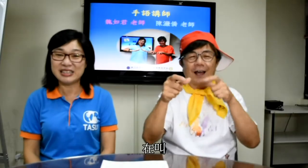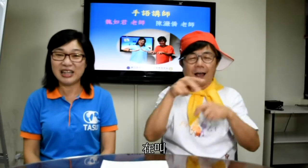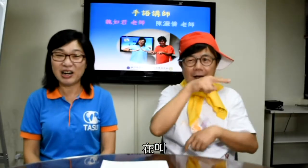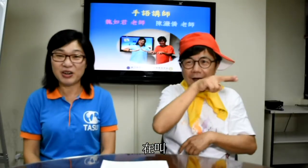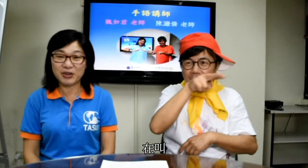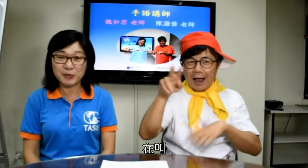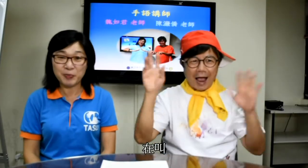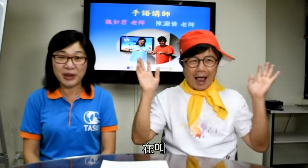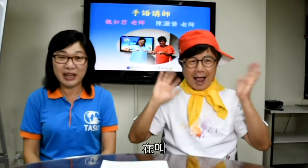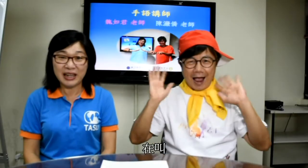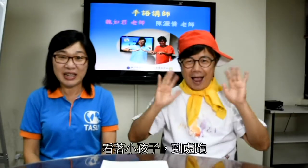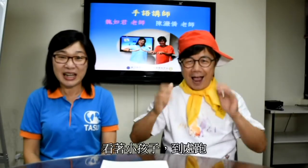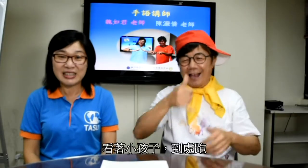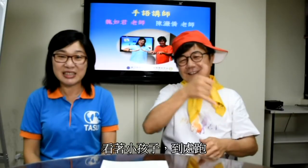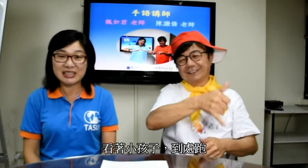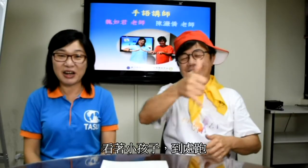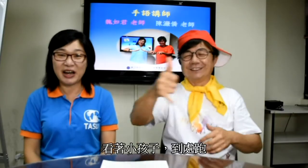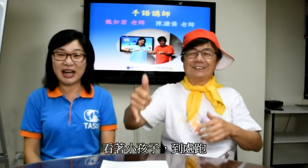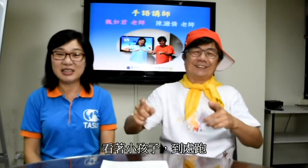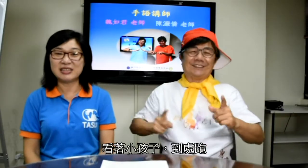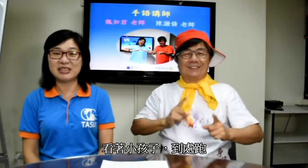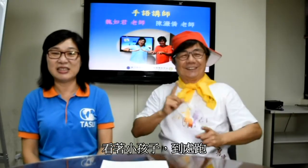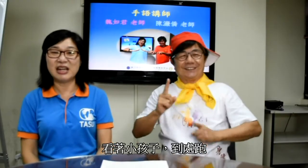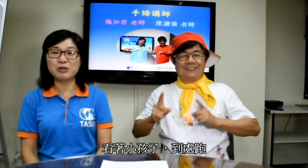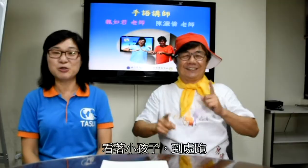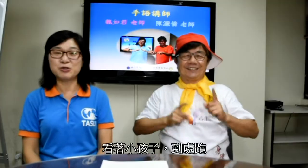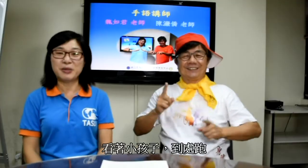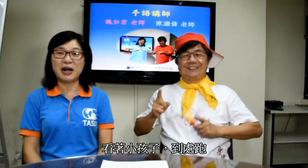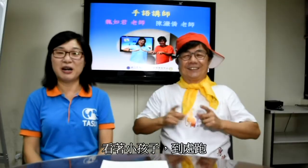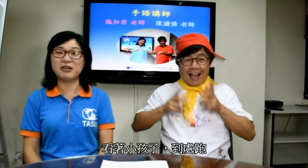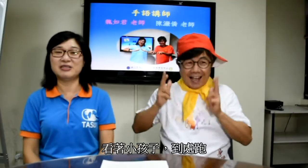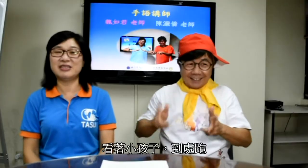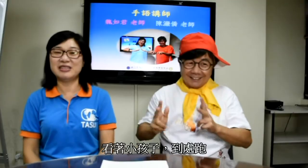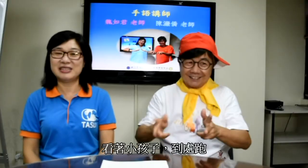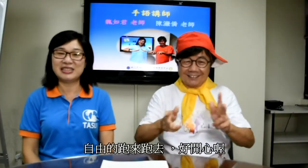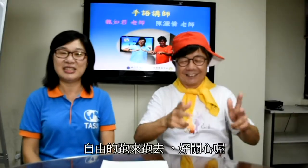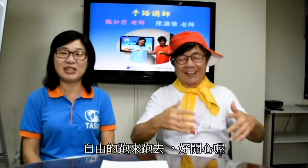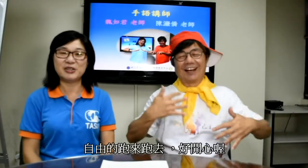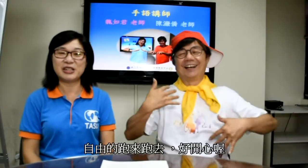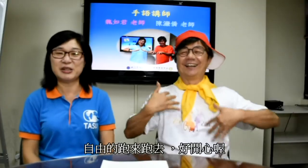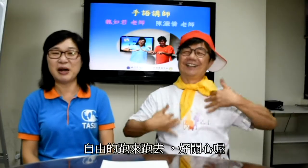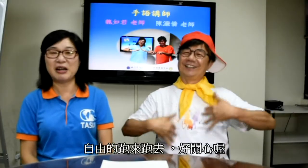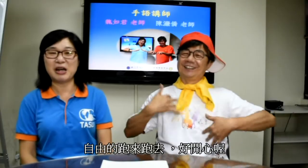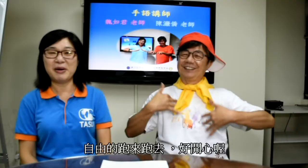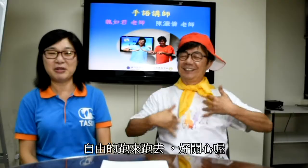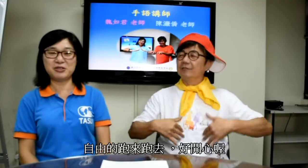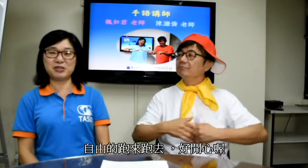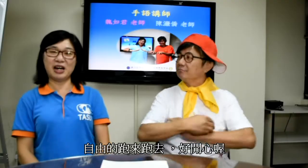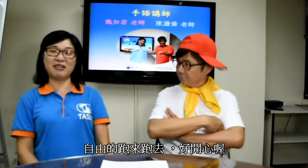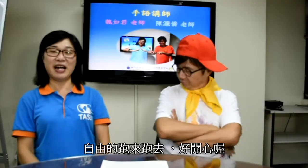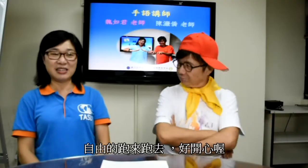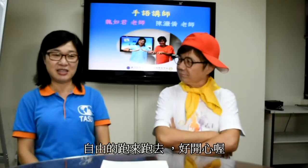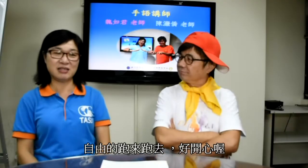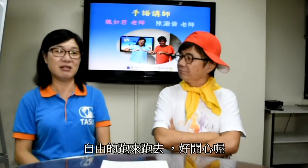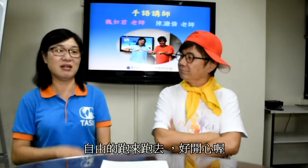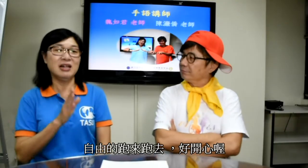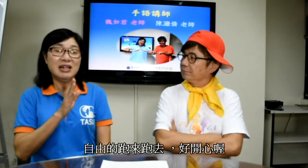叫，看着小孩子到处跑，自由的跑来跑去，好开心哦。